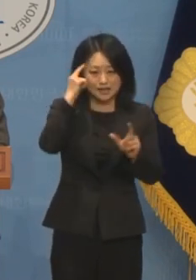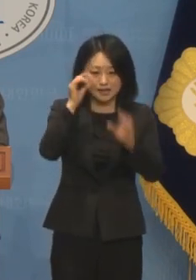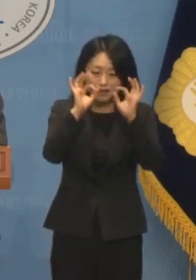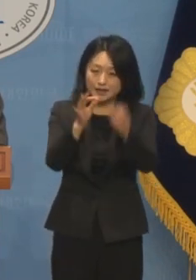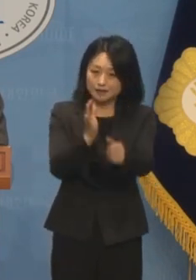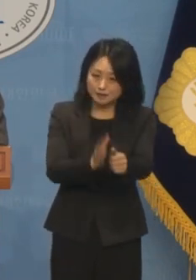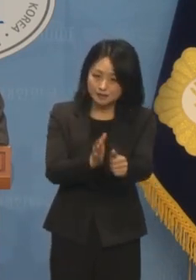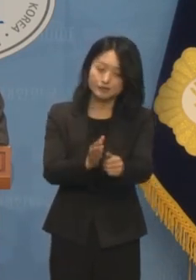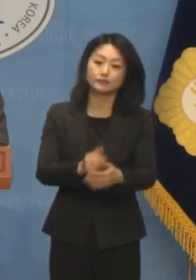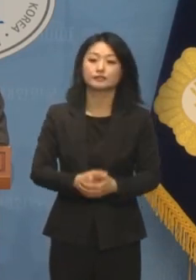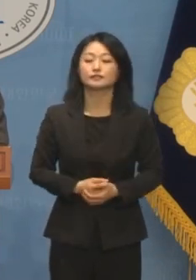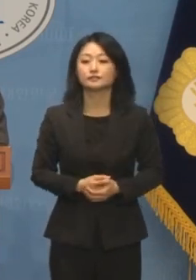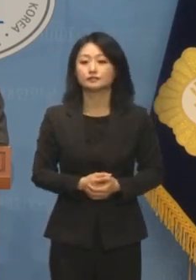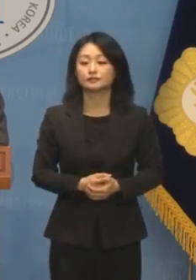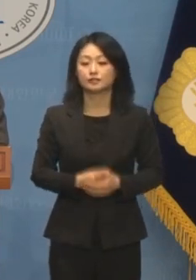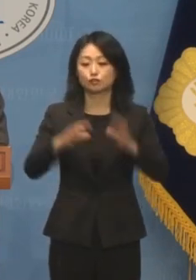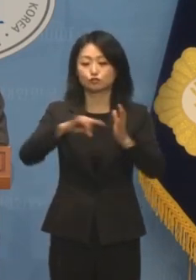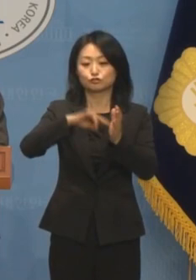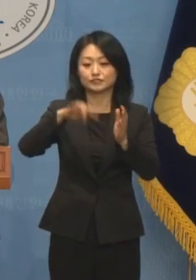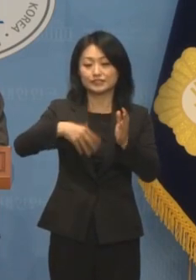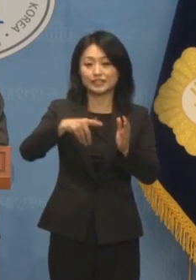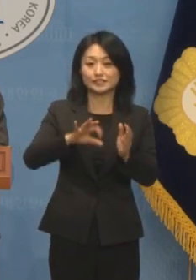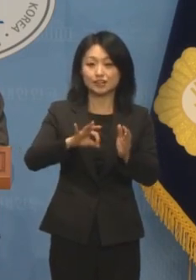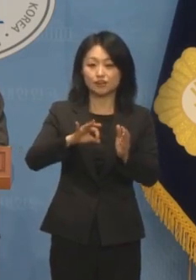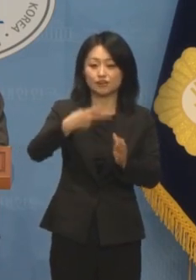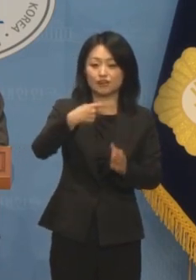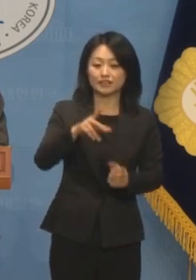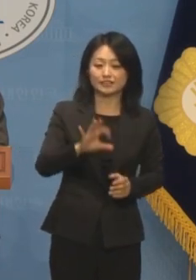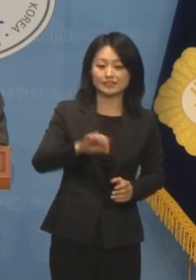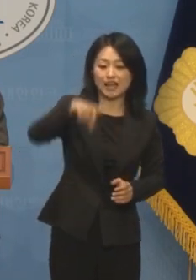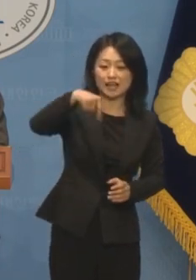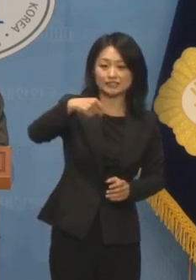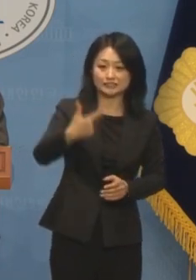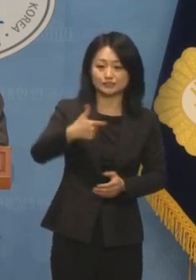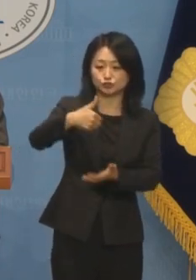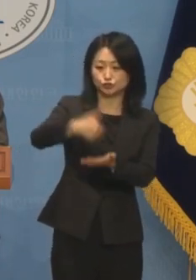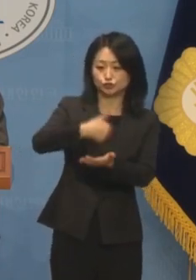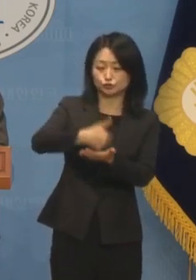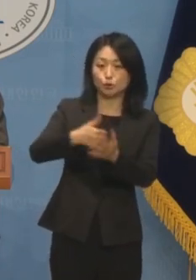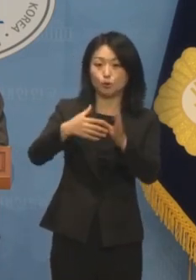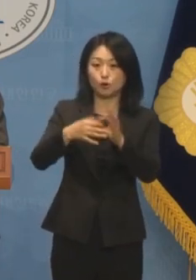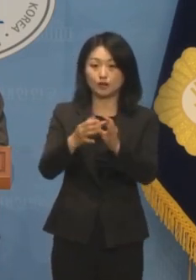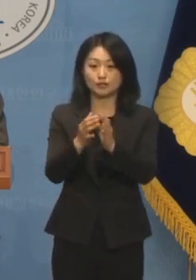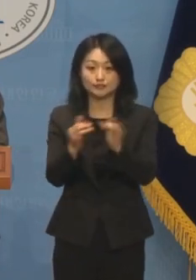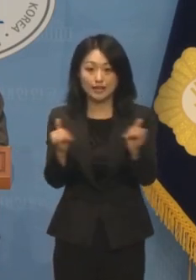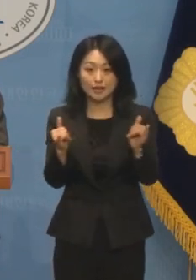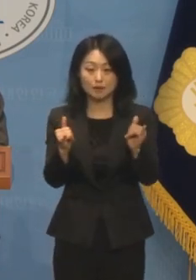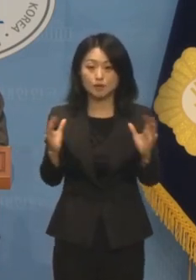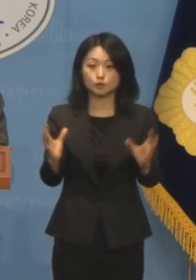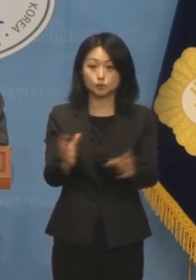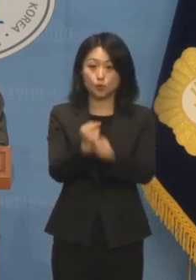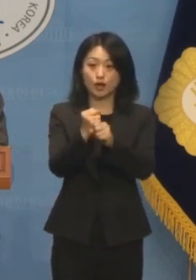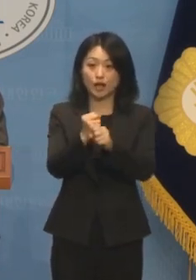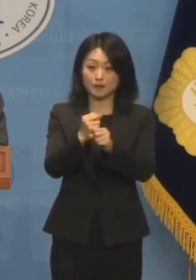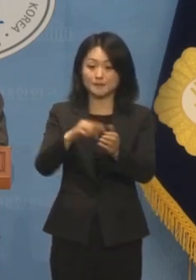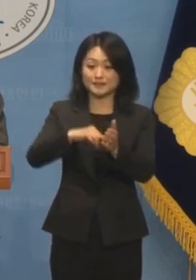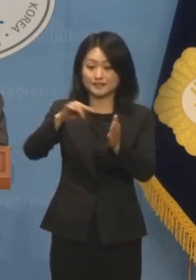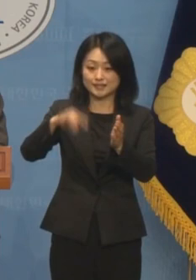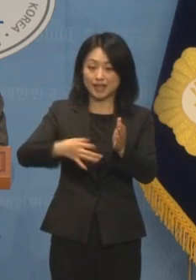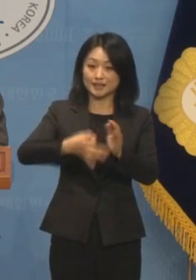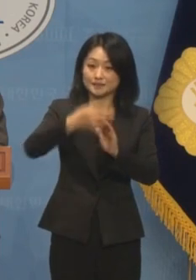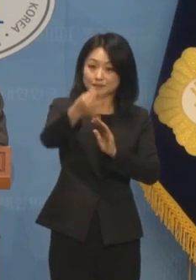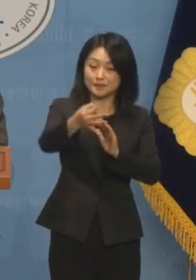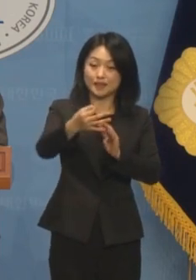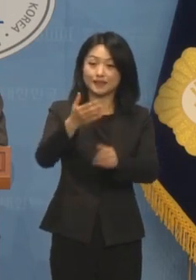하십시오. 국세청이 당근마켓 등 중고거래 플랫폼 이용자들에게 종합소득세 납부를